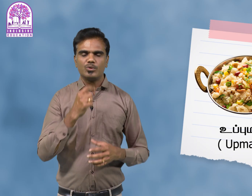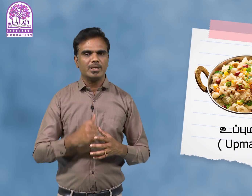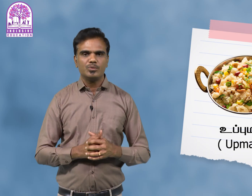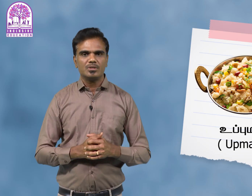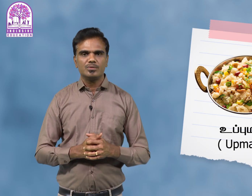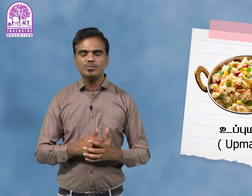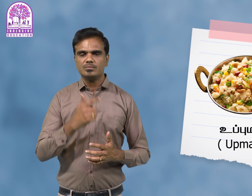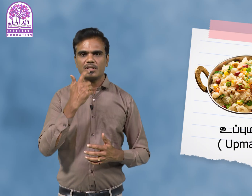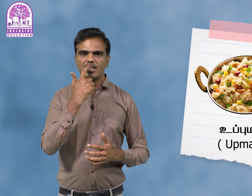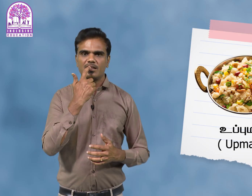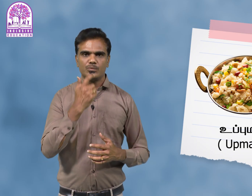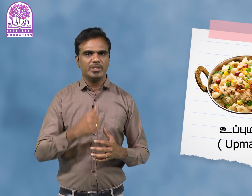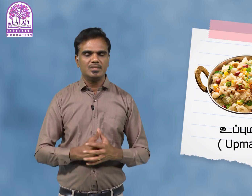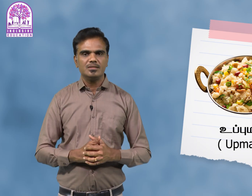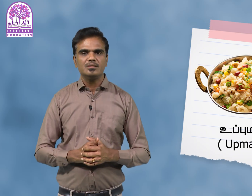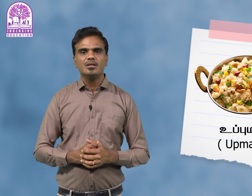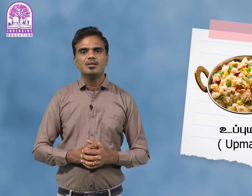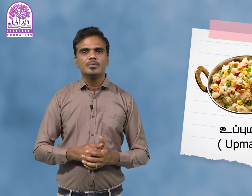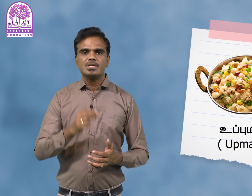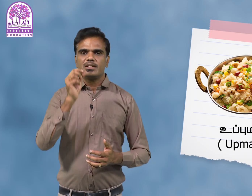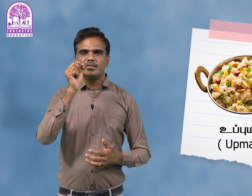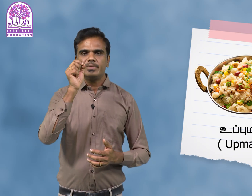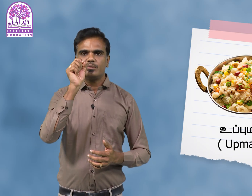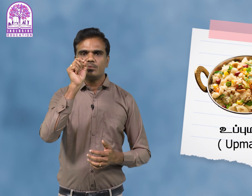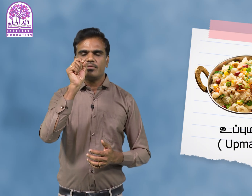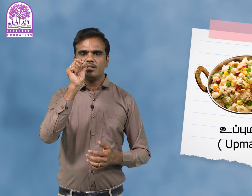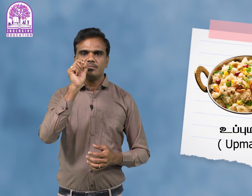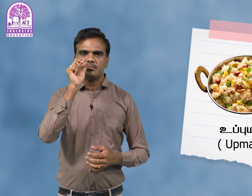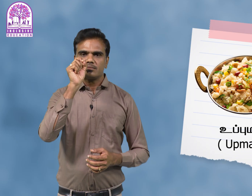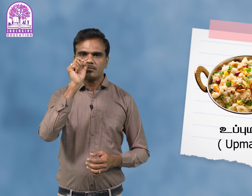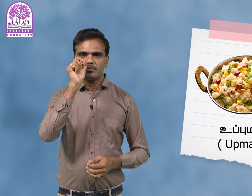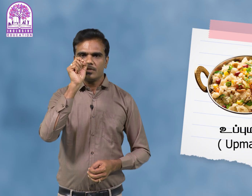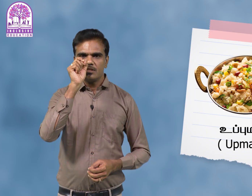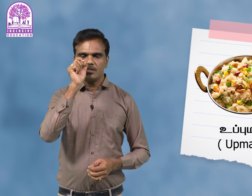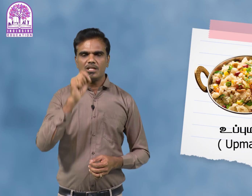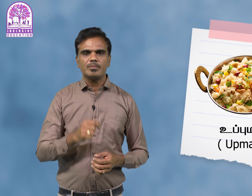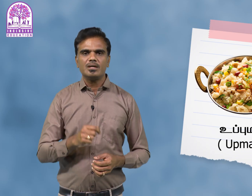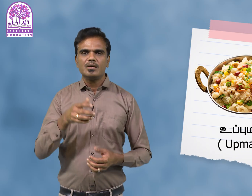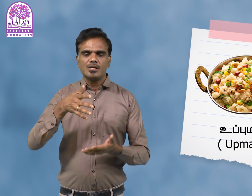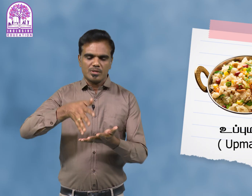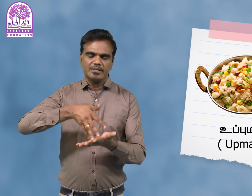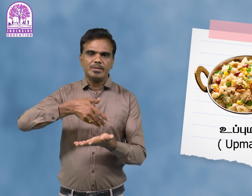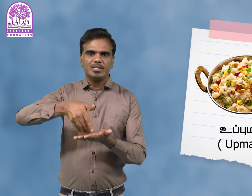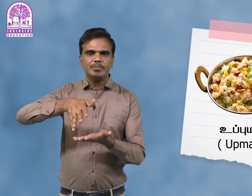பல்ல தொட்டுக்கணும். ஒயிட்டு ப்ளஸ் அது வந்து எப்படி இருக்கும், ரவா சின்ன சின்னதாக இருக்குமா, ஸோ அது வந்து என்ன பண்ணுறது, இப்படி